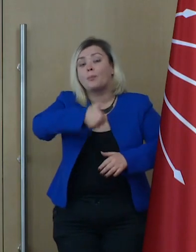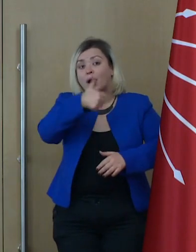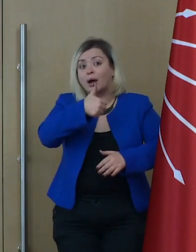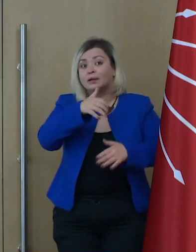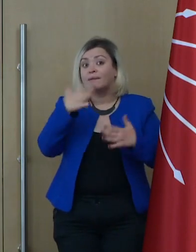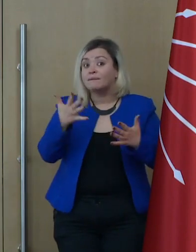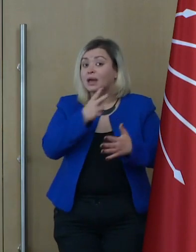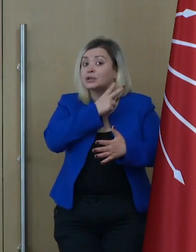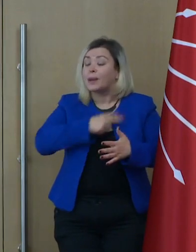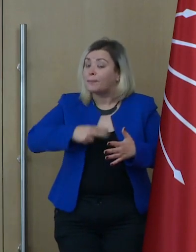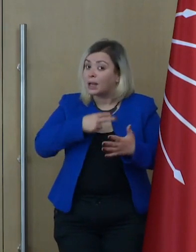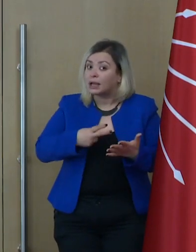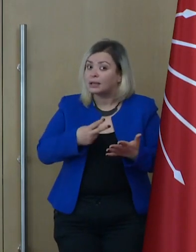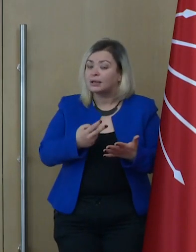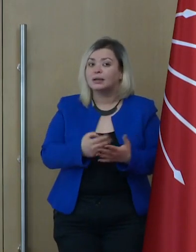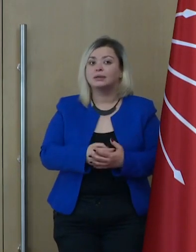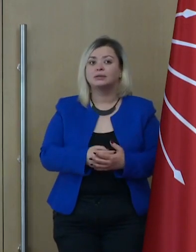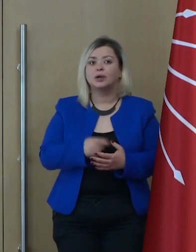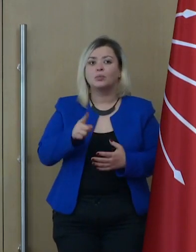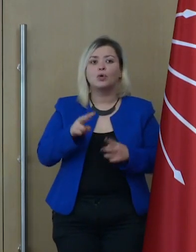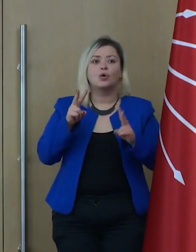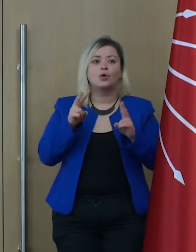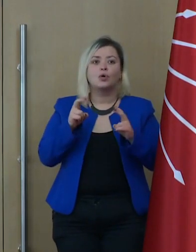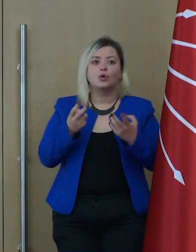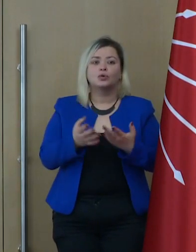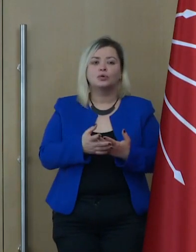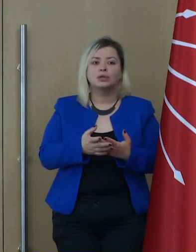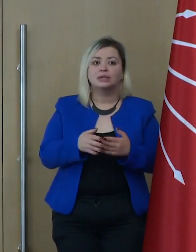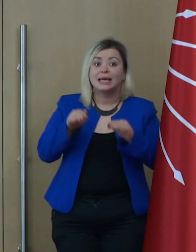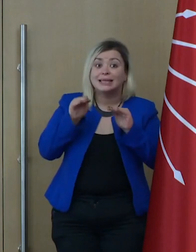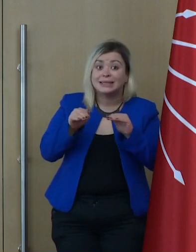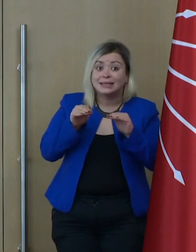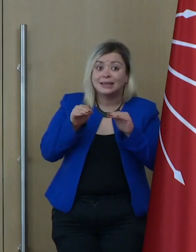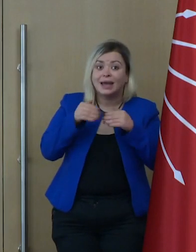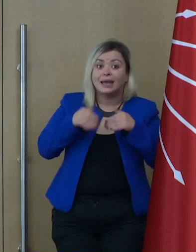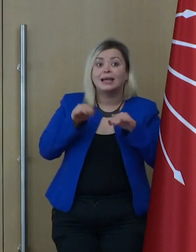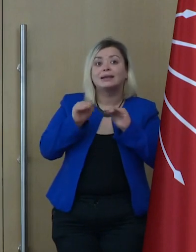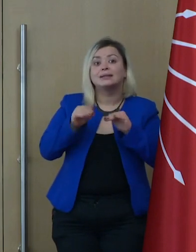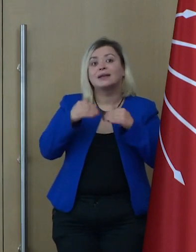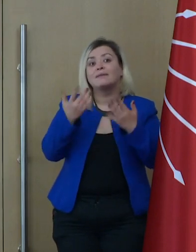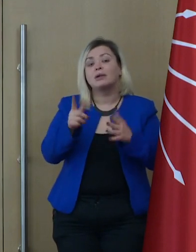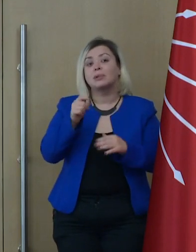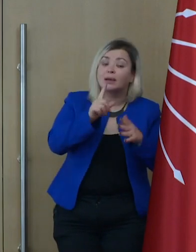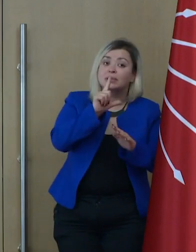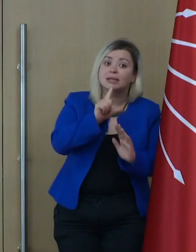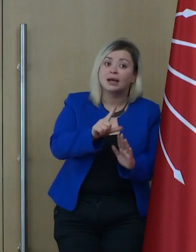veya yerel yönetimlerin bu konudaki birimleri bir şekliyle engellilere destek vermek